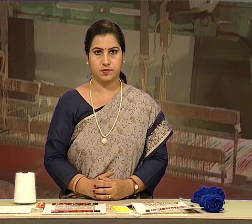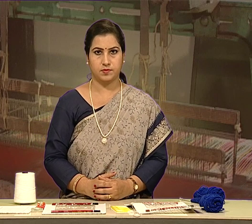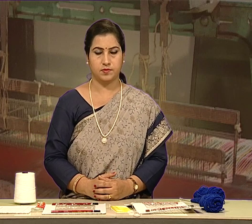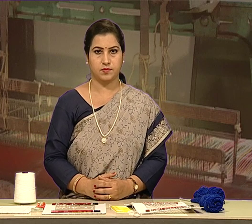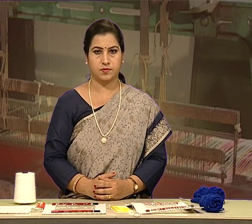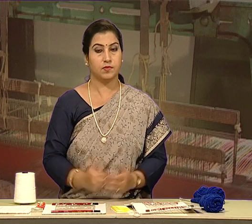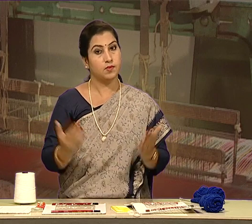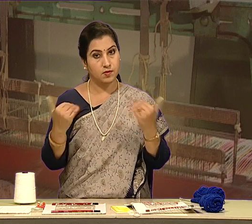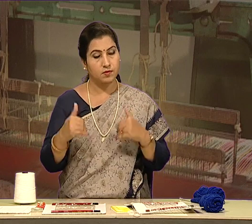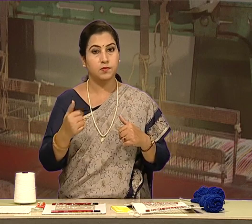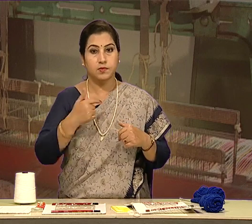आइए हम बना के देखते हैं।